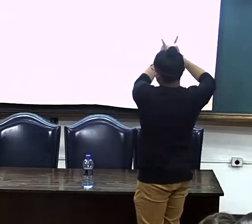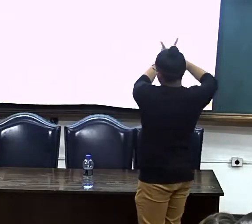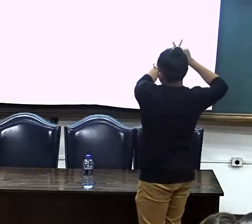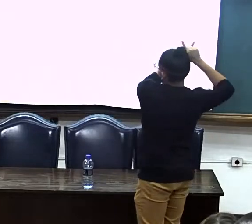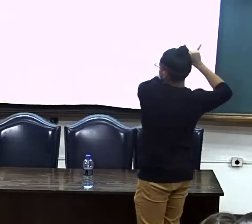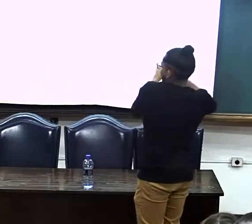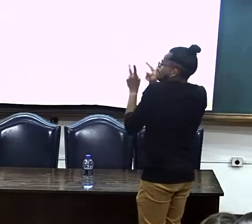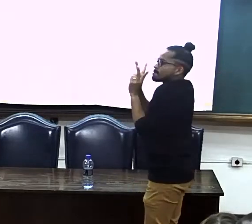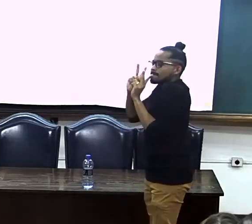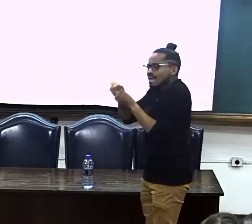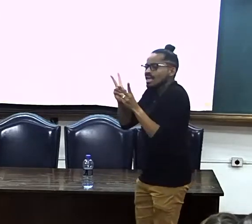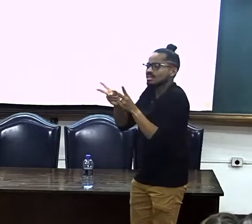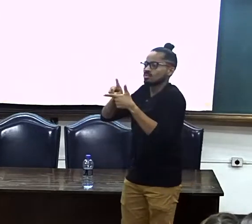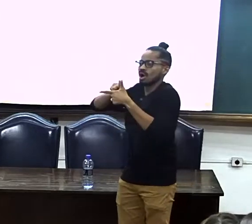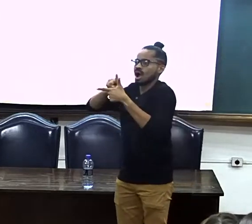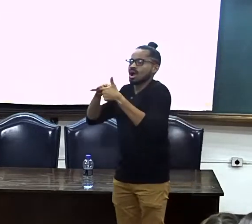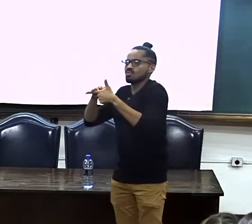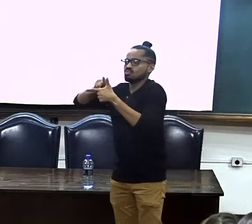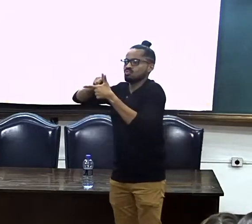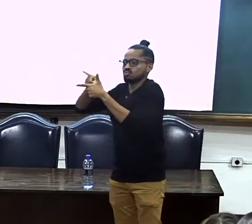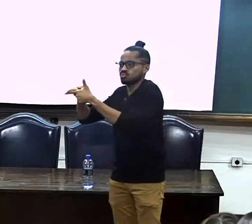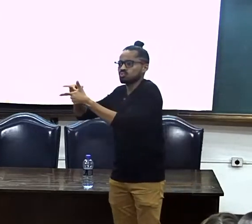same.